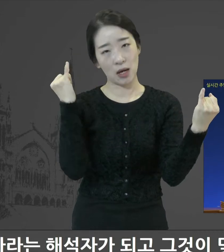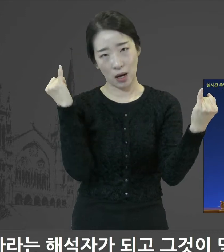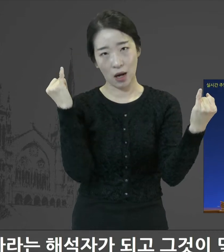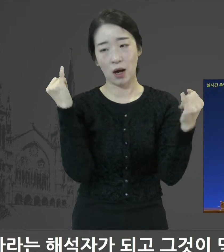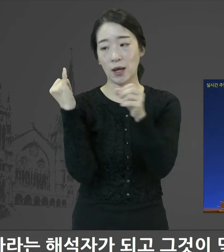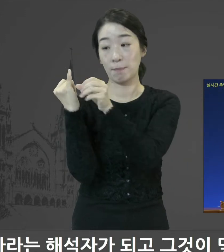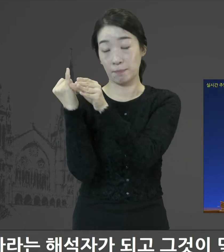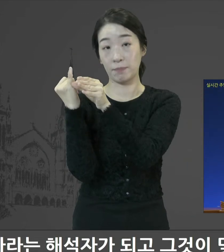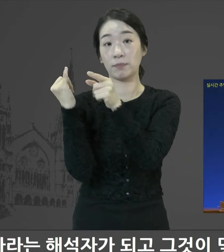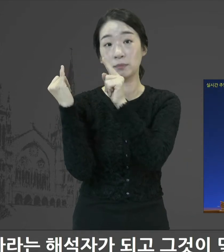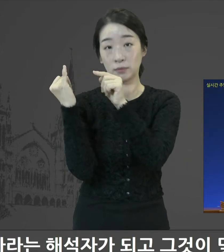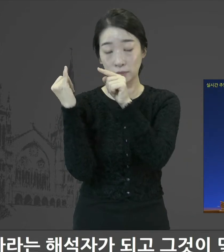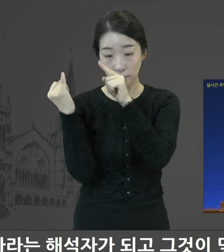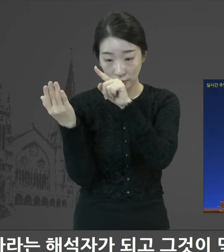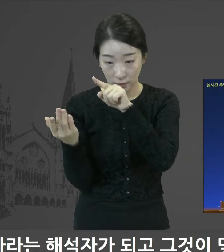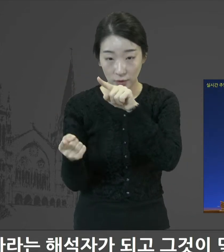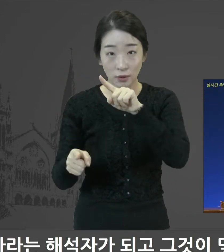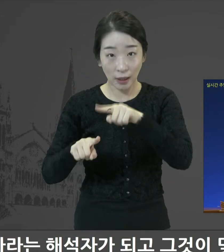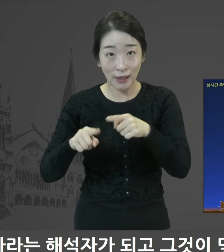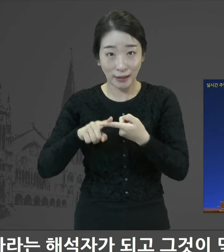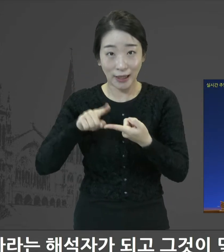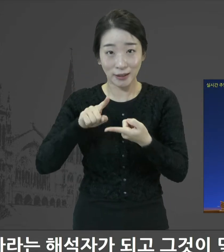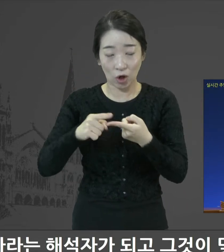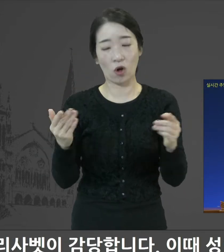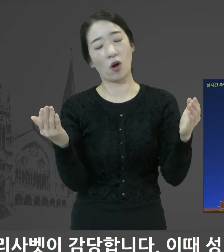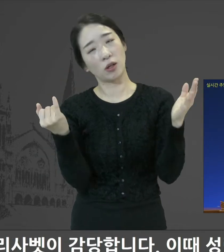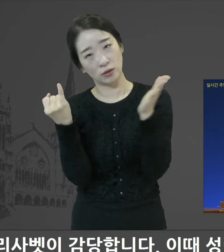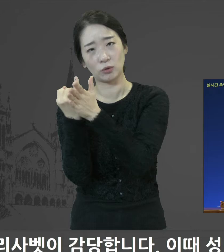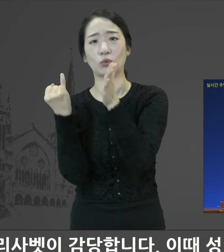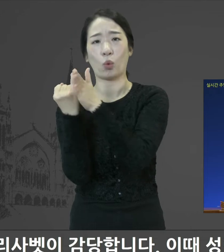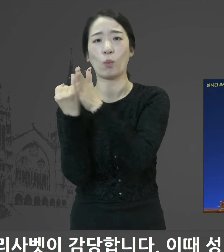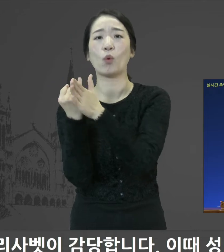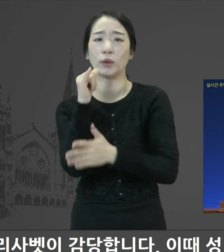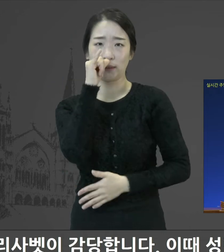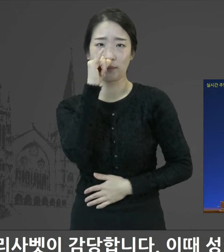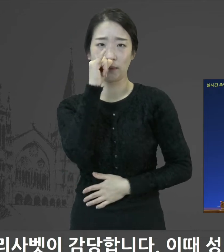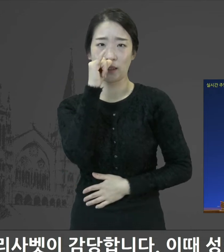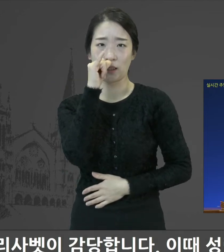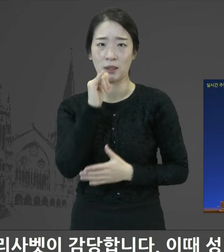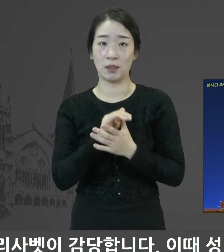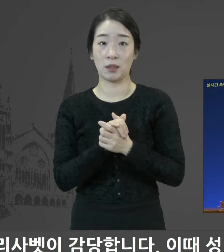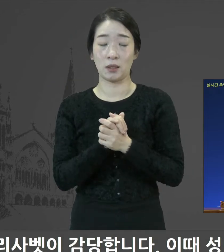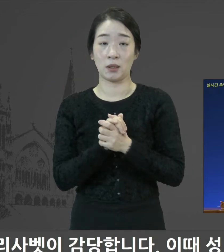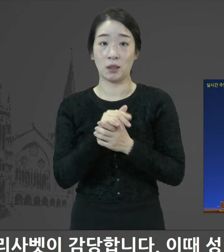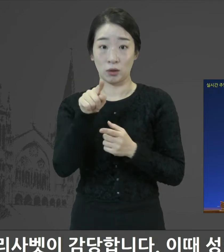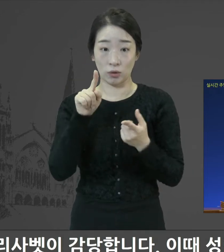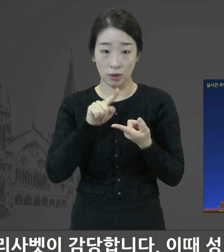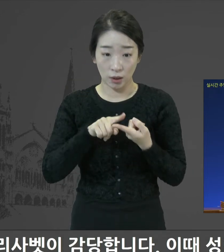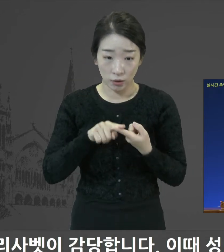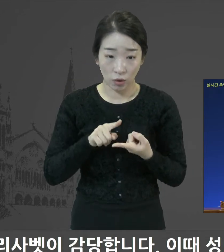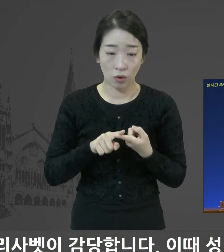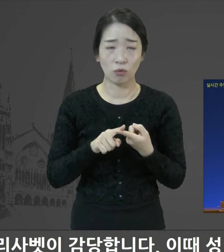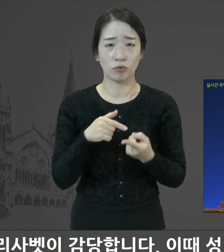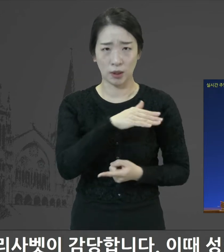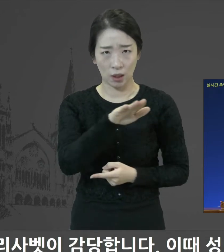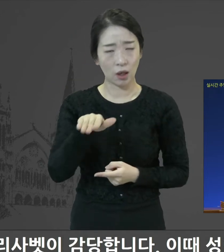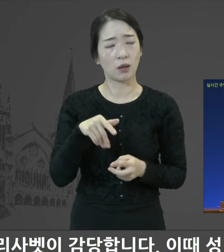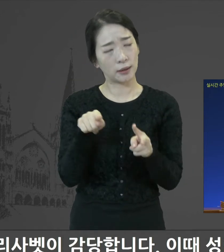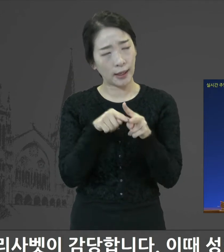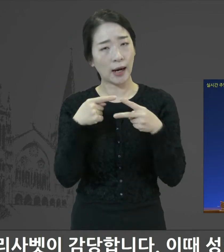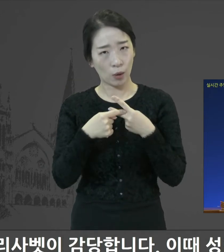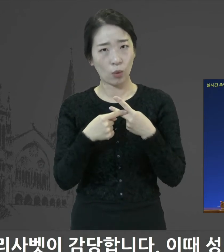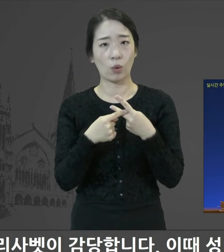성령 충만해야 하나님이 하시는 일을 이해하고 해석할 수 있습니다.